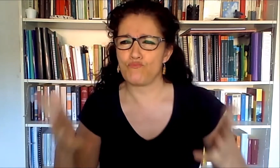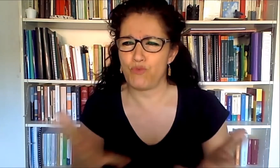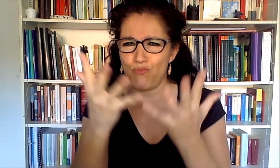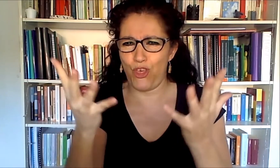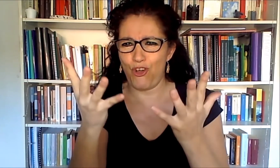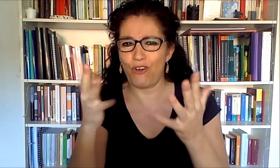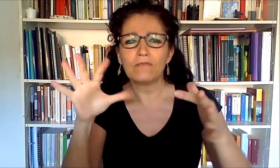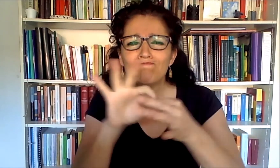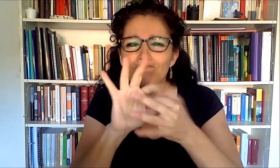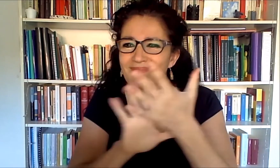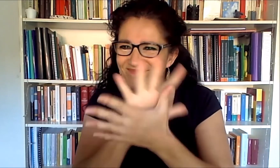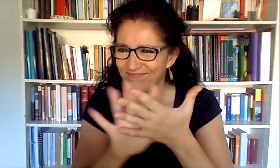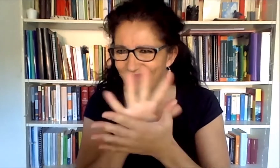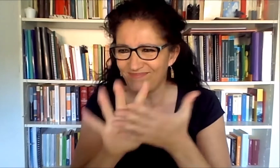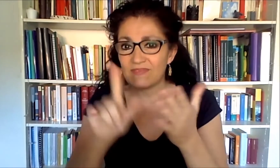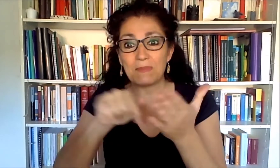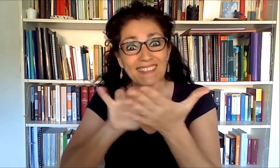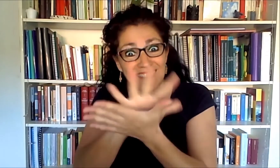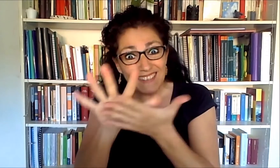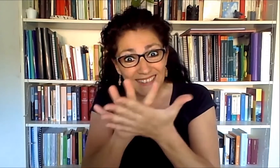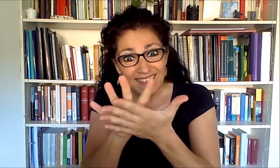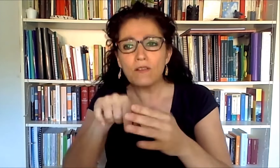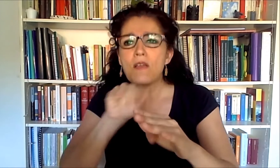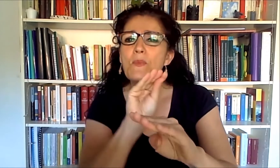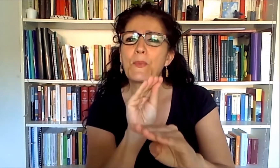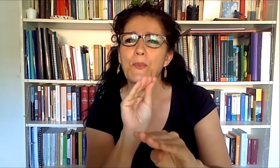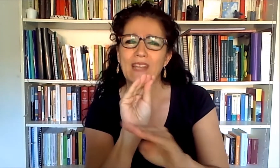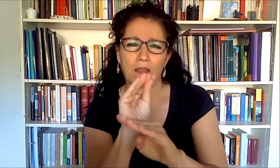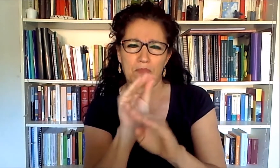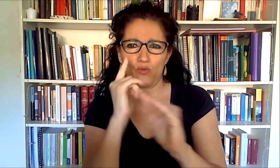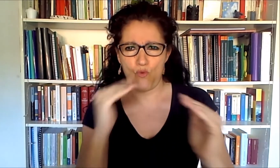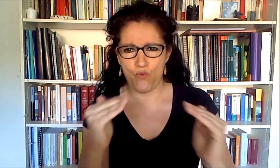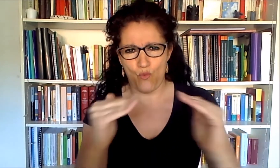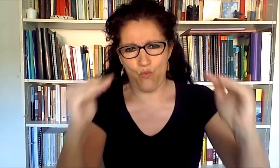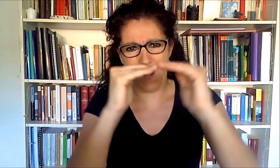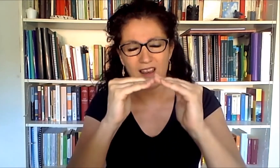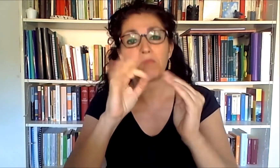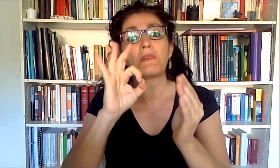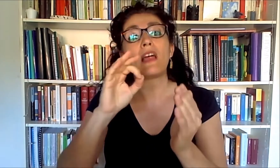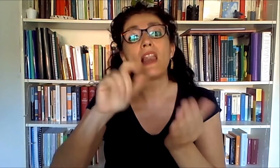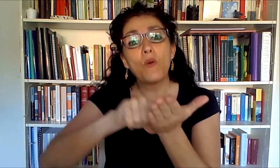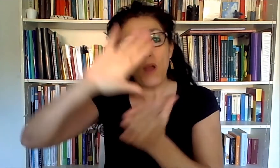las lenguas de modo que sean vehiculares y curriculares. Se han analizado otros ámbitos